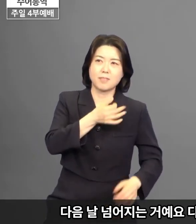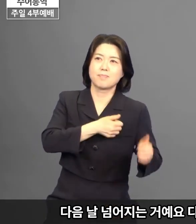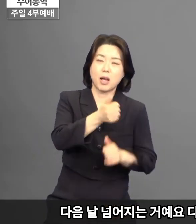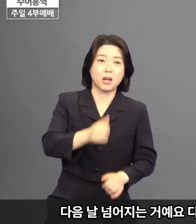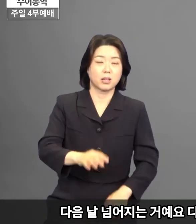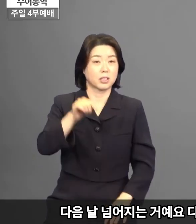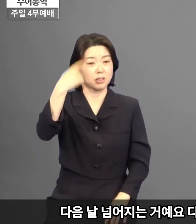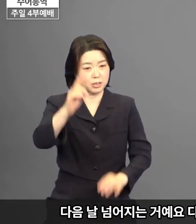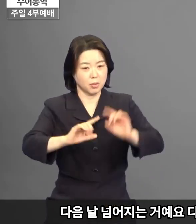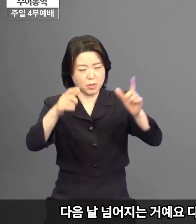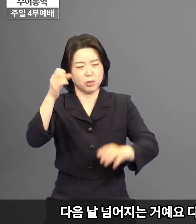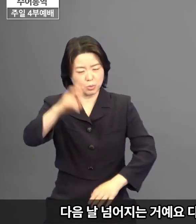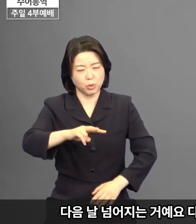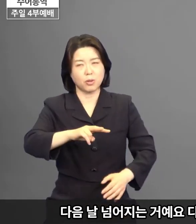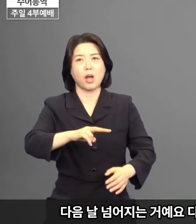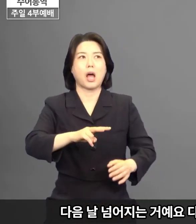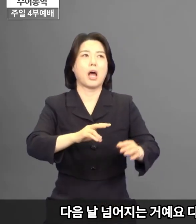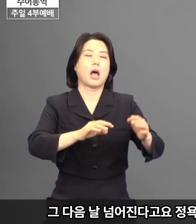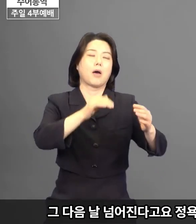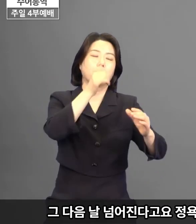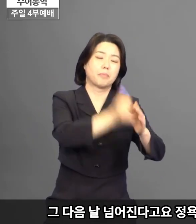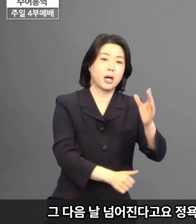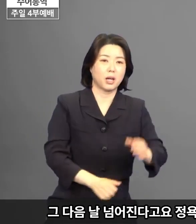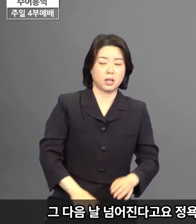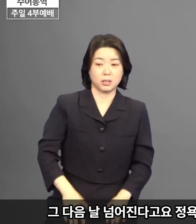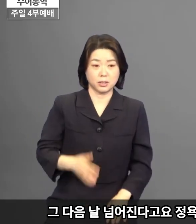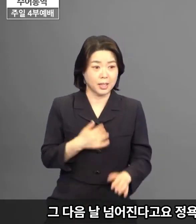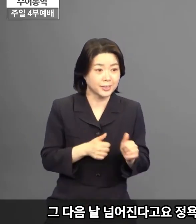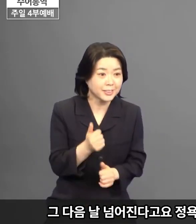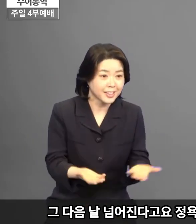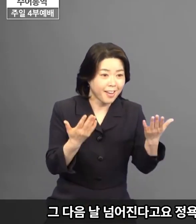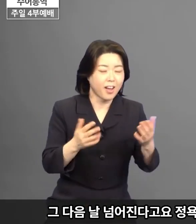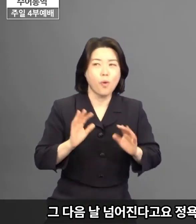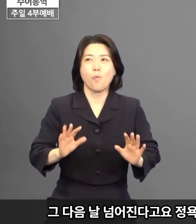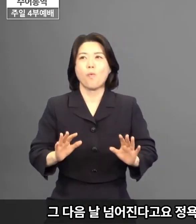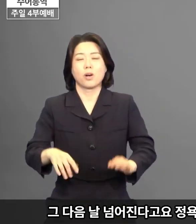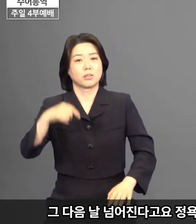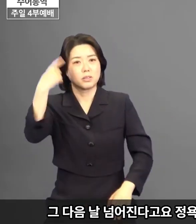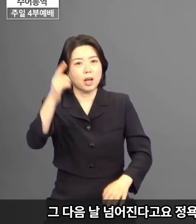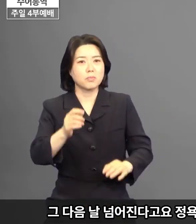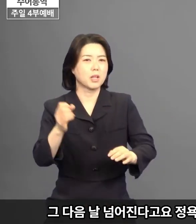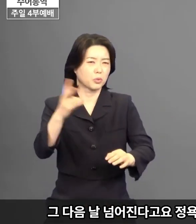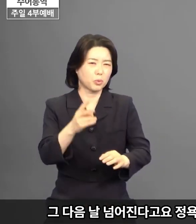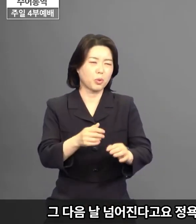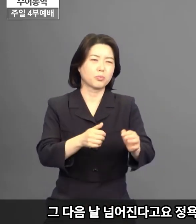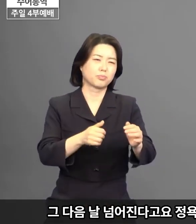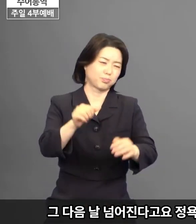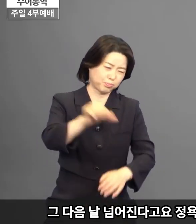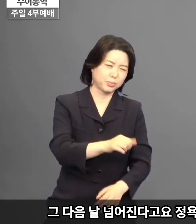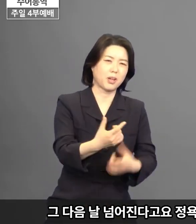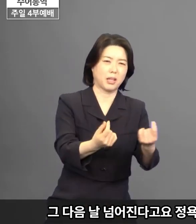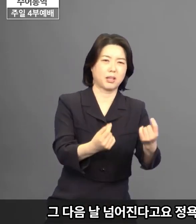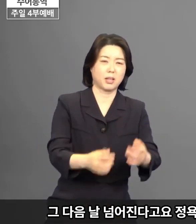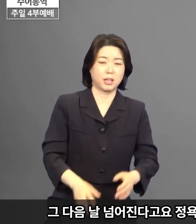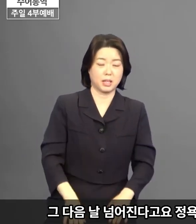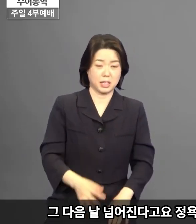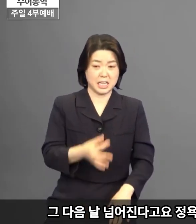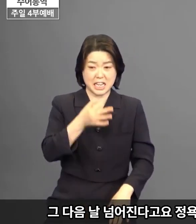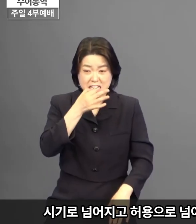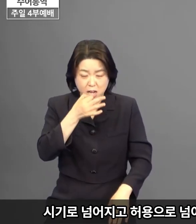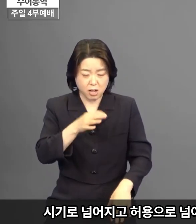다음날. 승리했다라고 하는 순간 그 다음날 넘어진다고요. 정욕으로 넘어지고, 탐욕으로